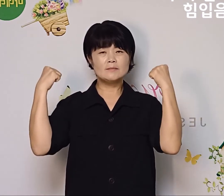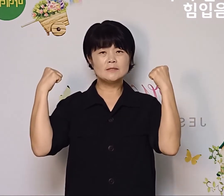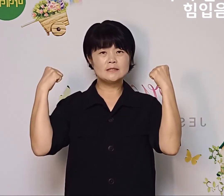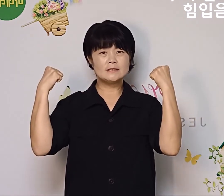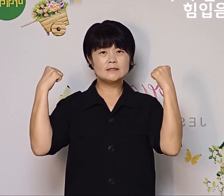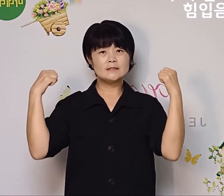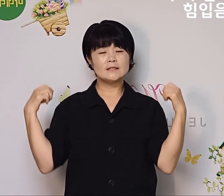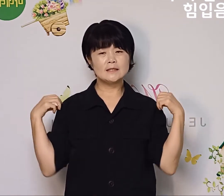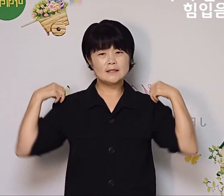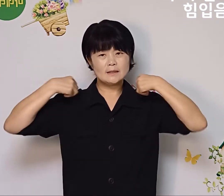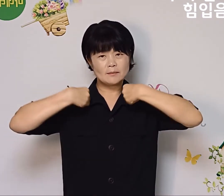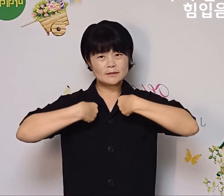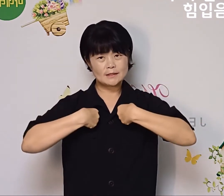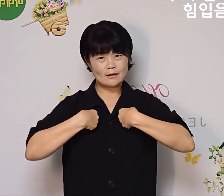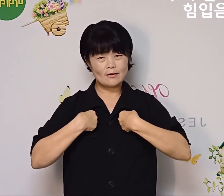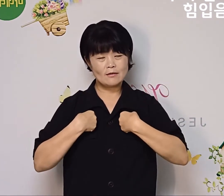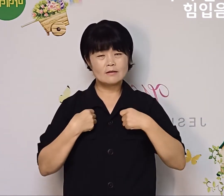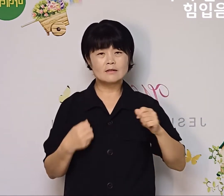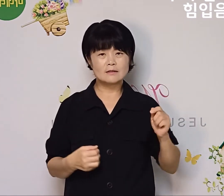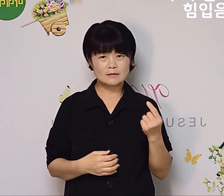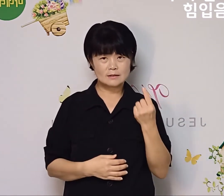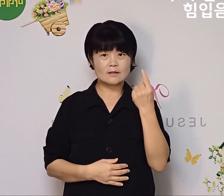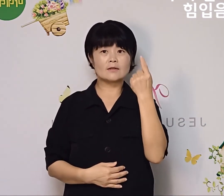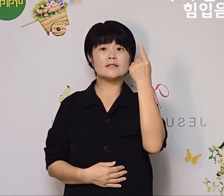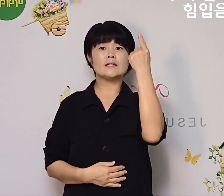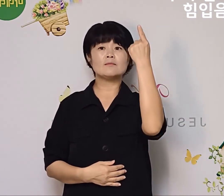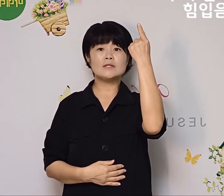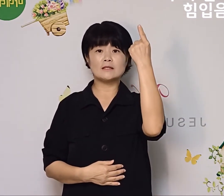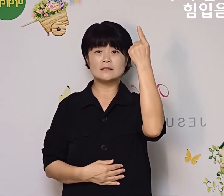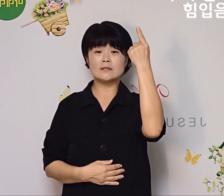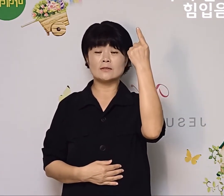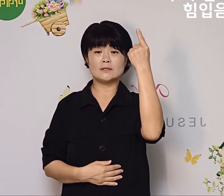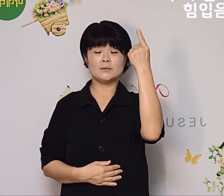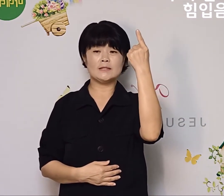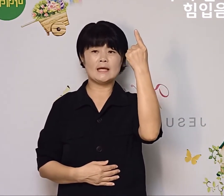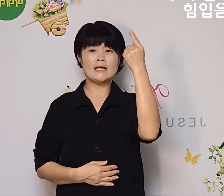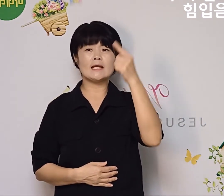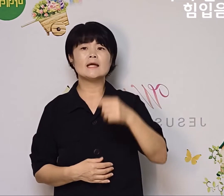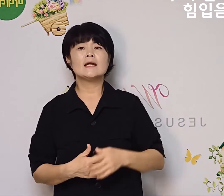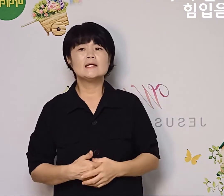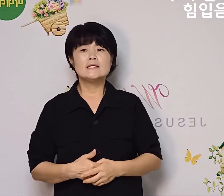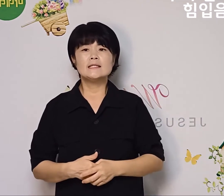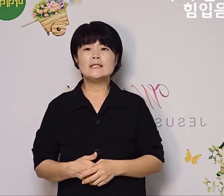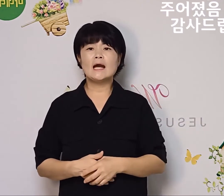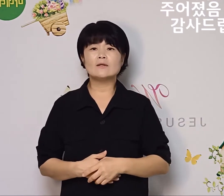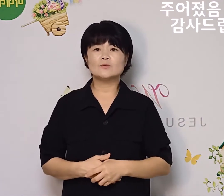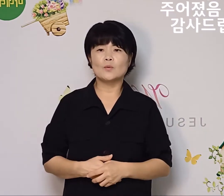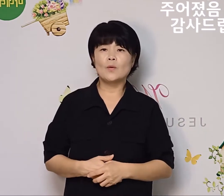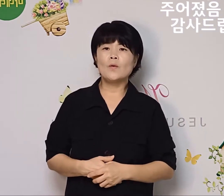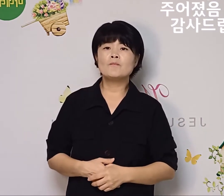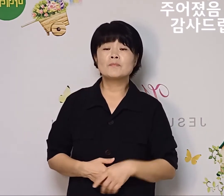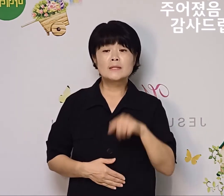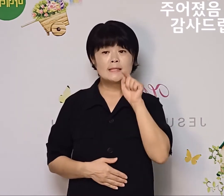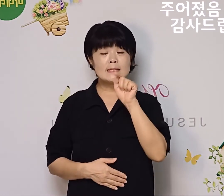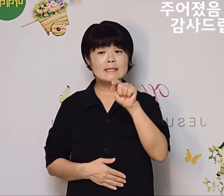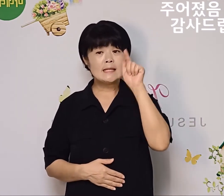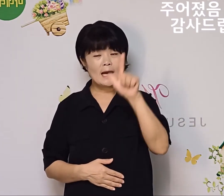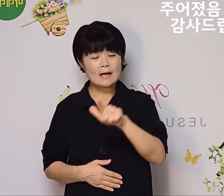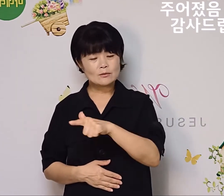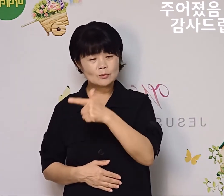힘을 입었어요. 그렇기 때문에 그것으로 인해 이 하루도